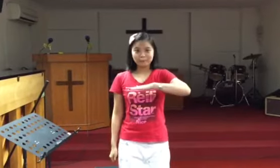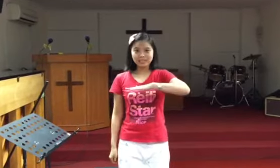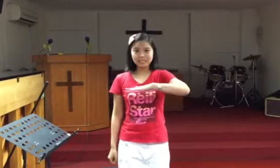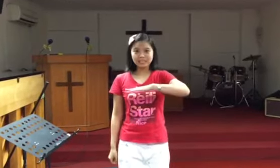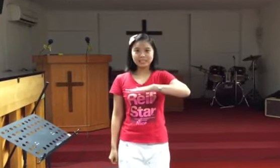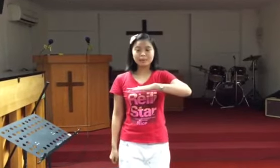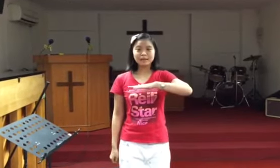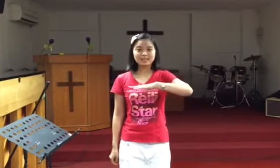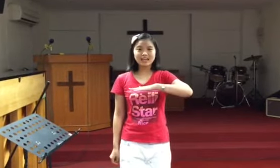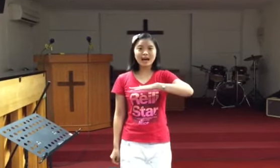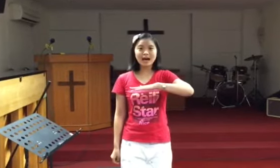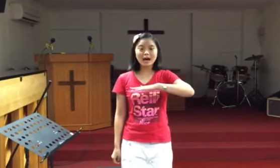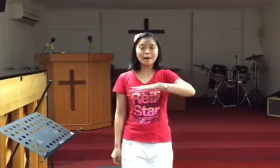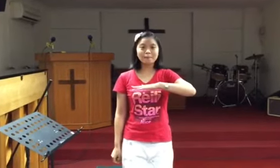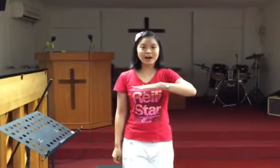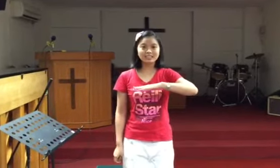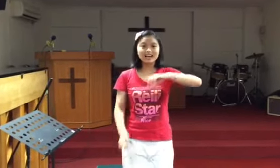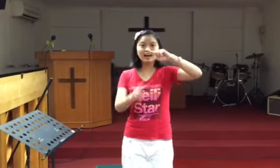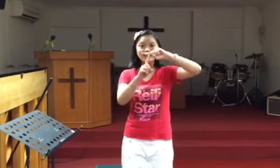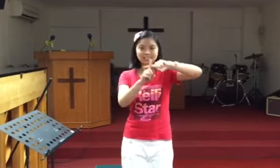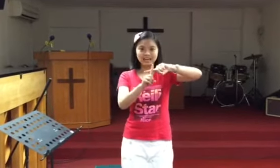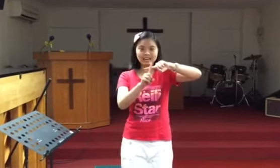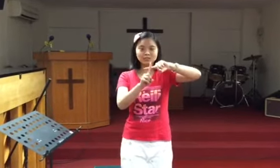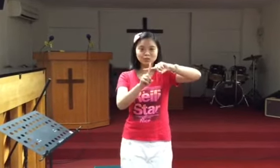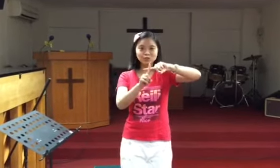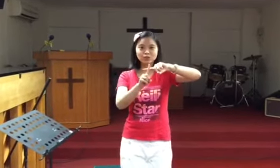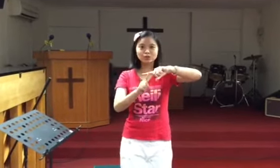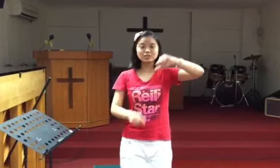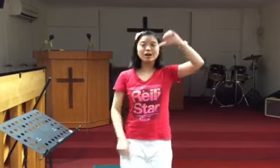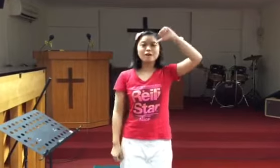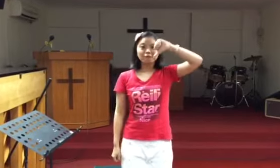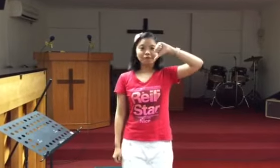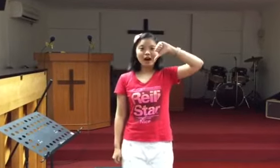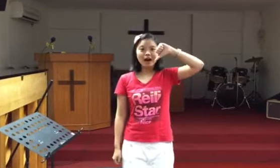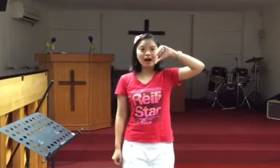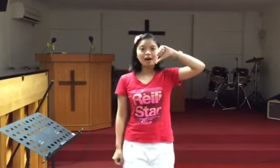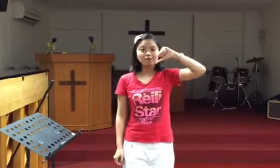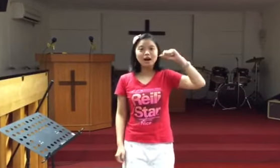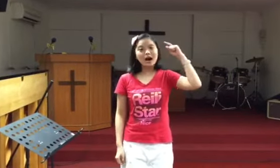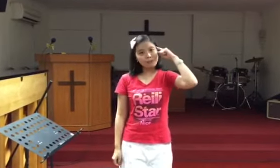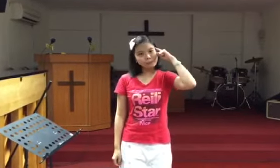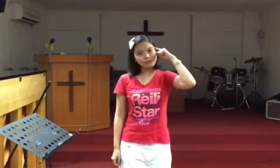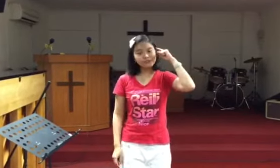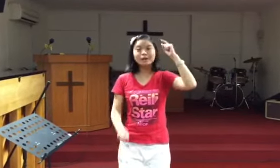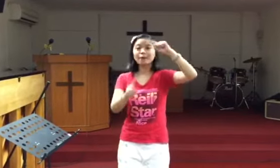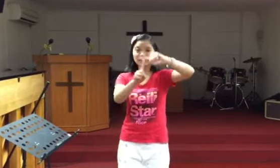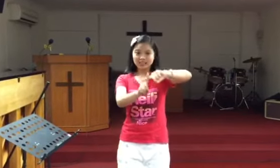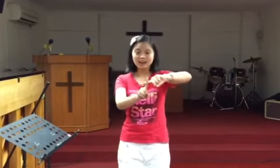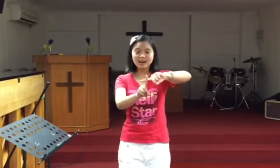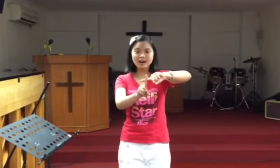Mi-minta pa-da Yesus, pa-pa-hat mi-re-pa-ya,